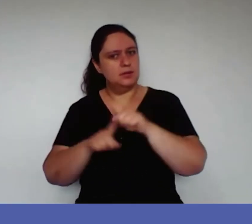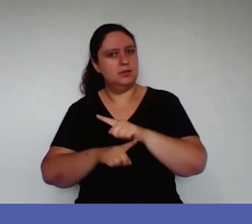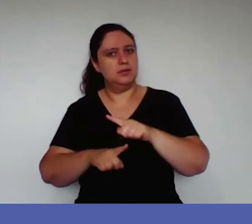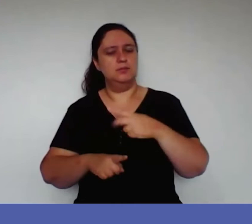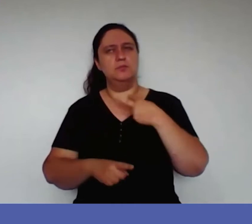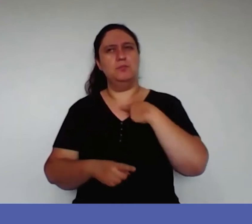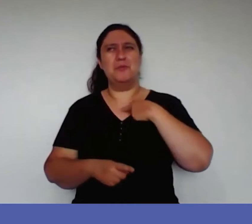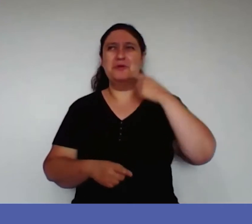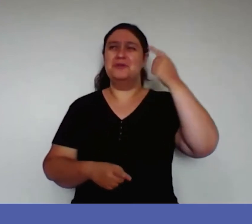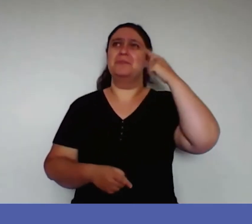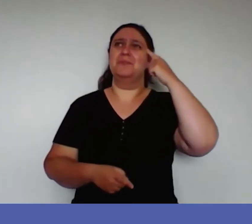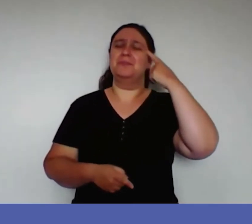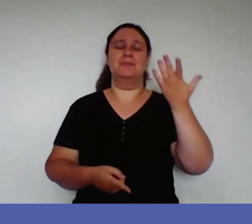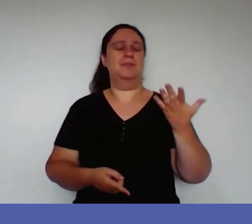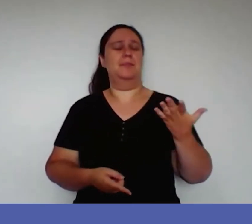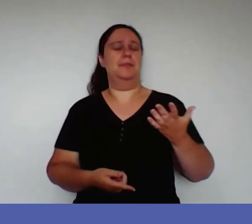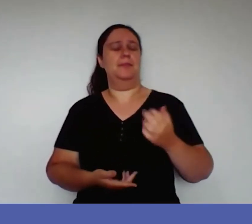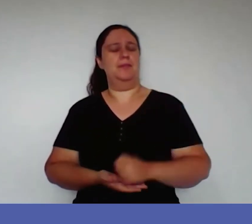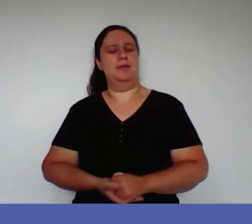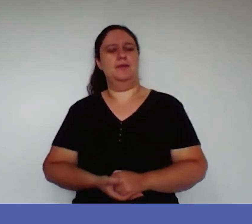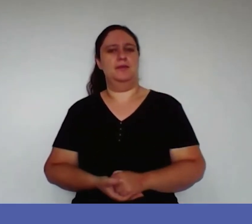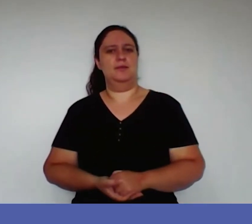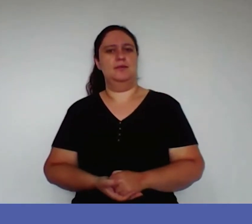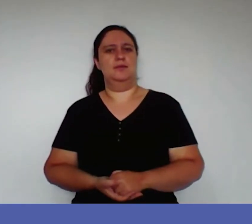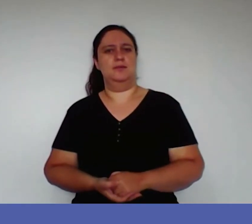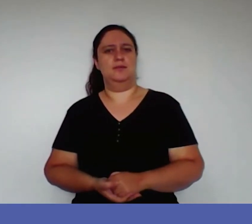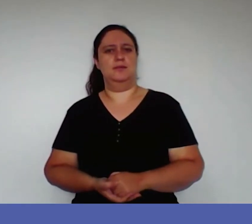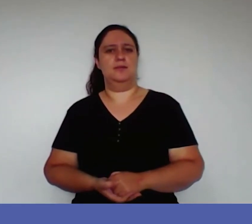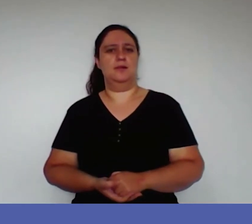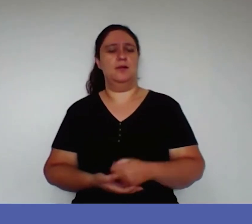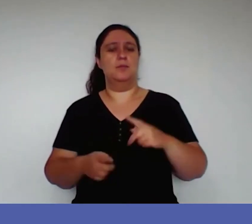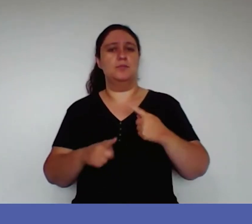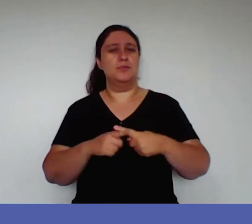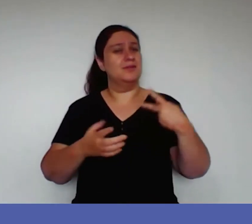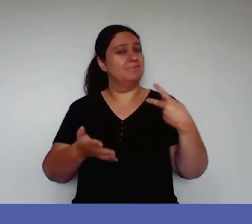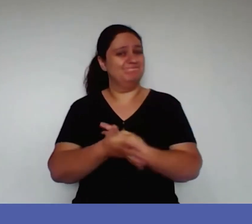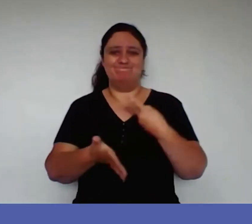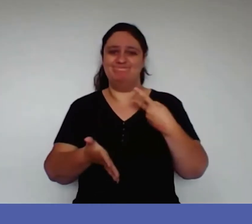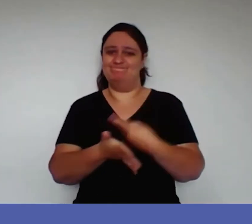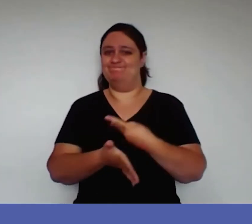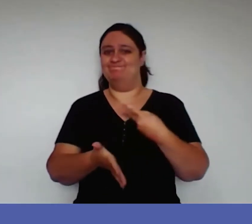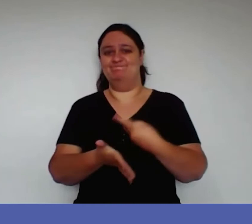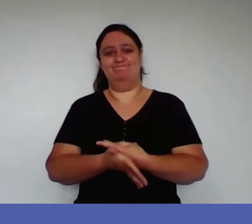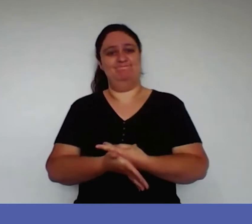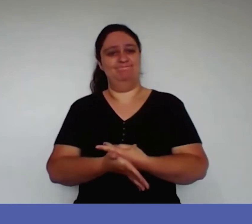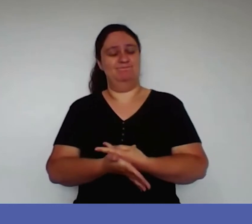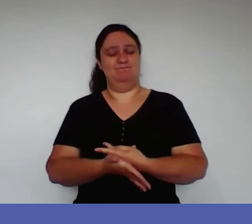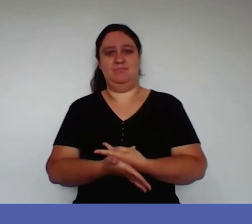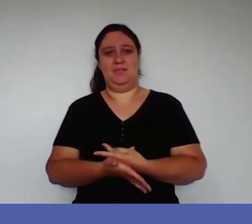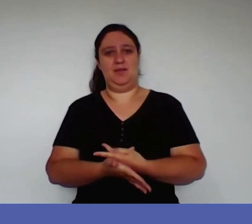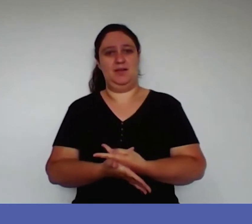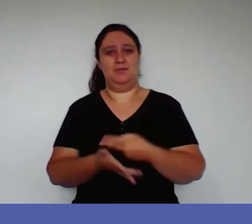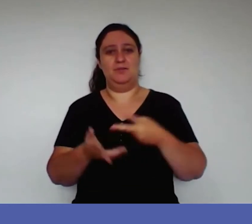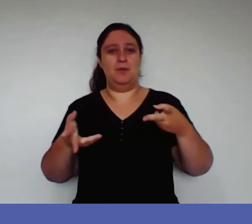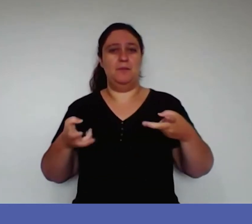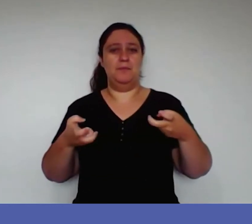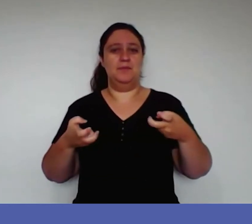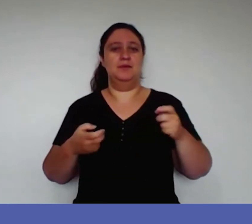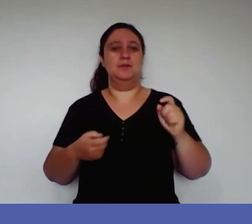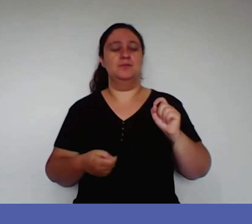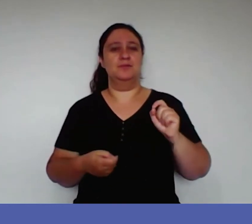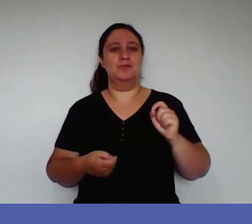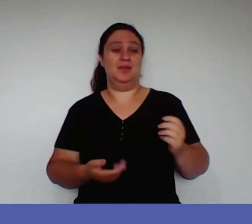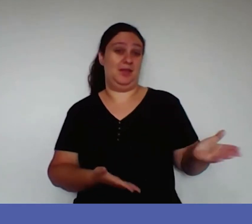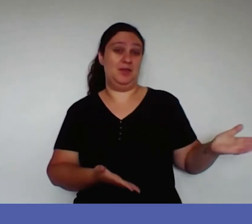conceito, irmãos, não está certo no nosso tempo. Irmãos, eu vejo quantos jovens no